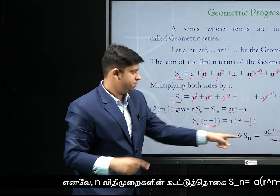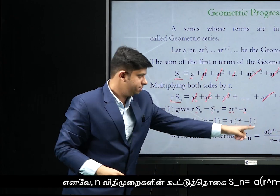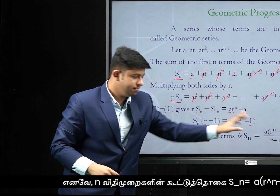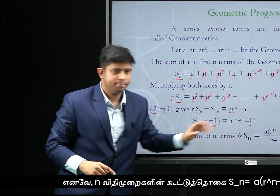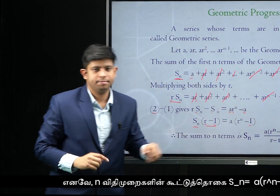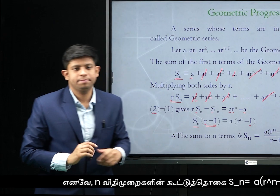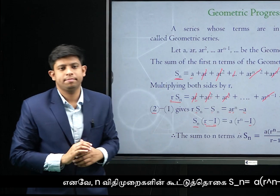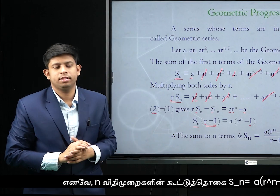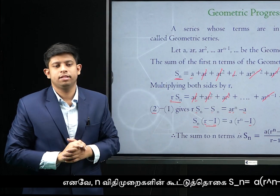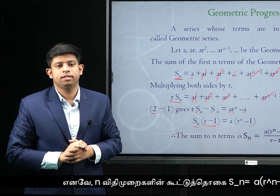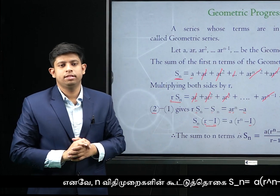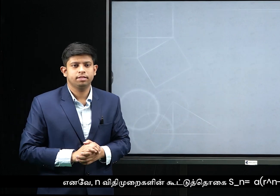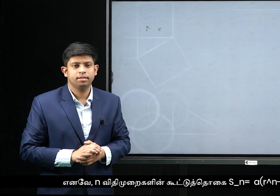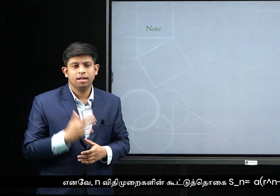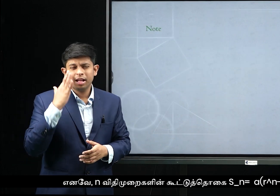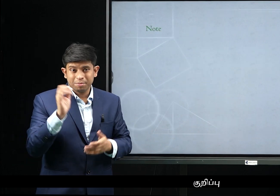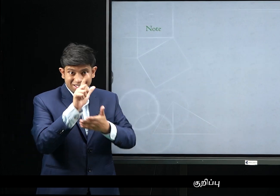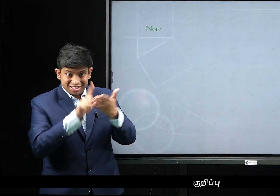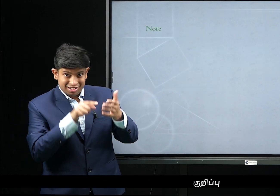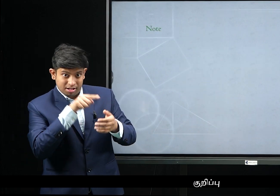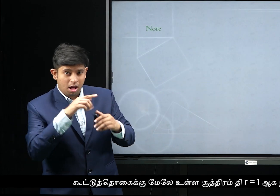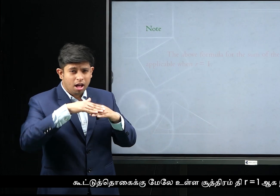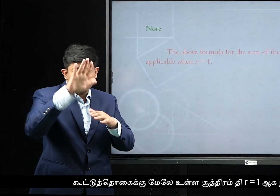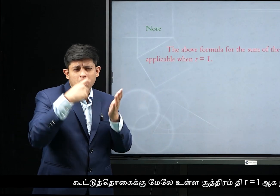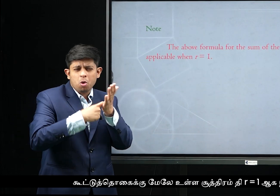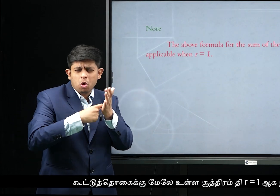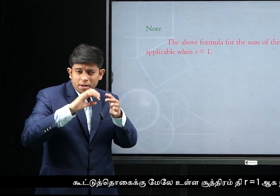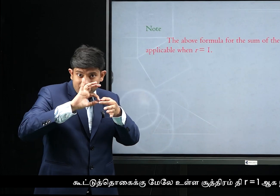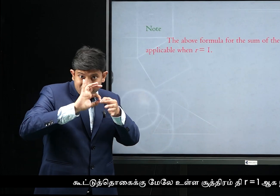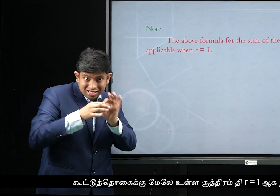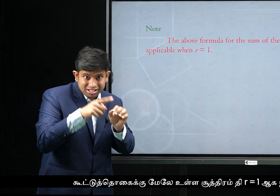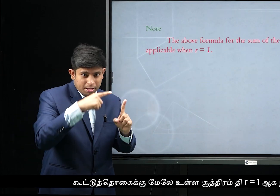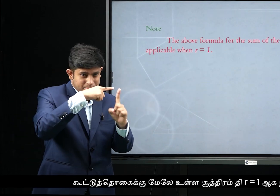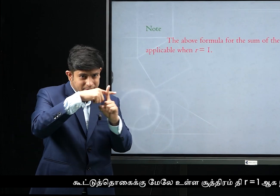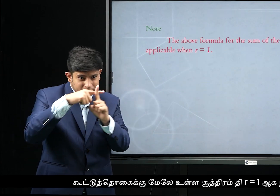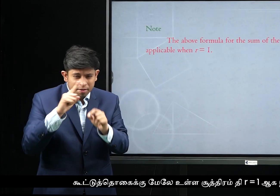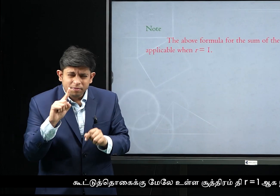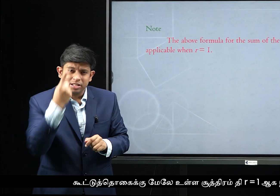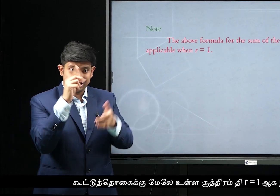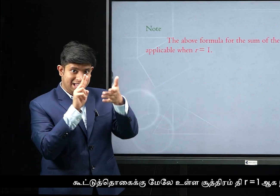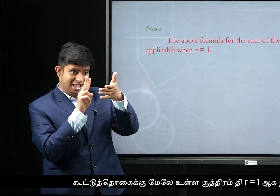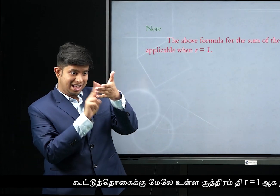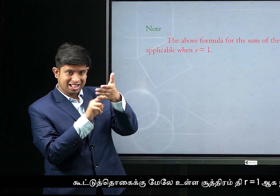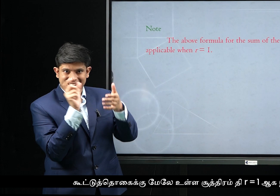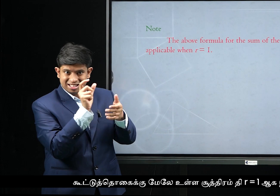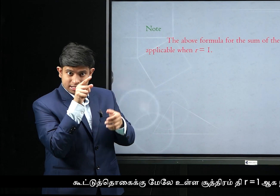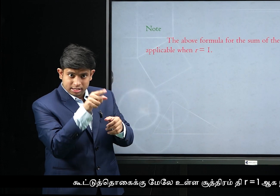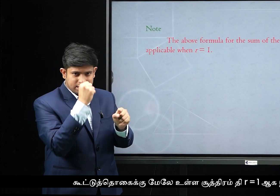சமநிலி 1 ஆகும். குறிப்பு: கூட்டுத்தொகைக்கு மேலே உள்ள சூத்திரம் r ஈடு